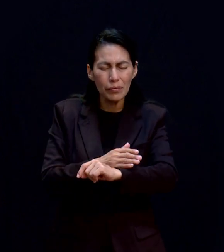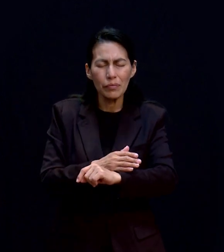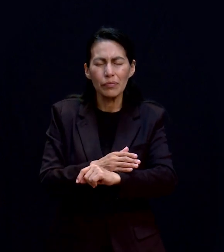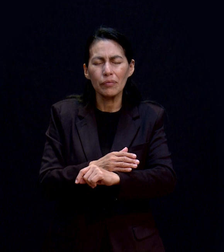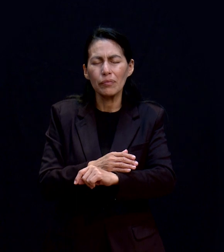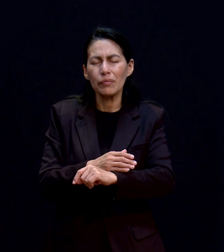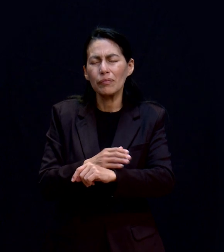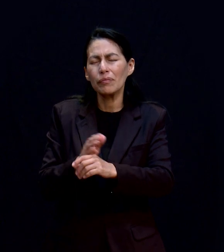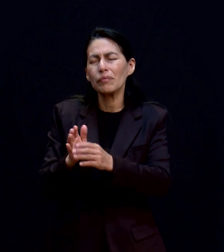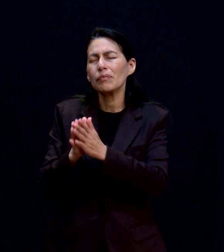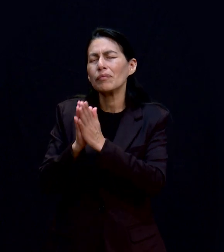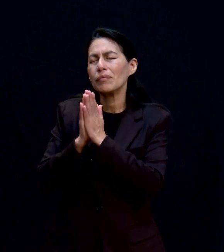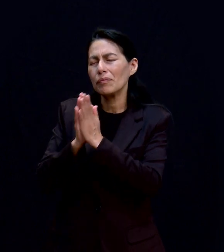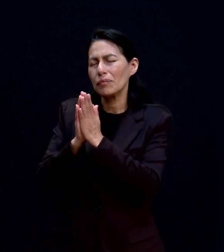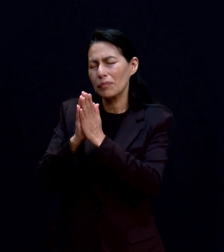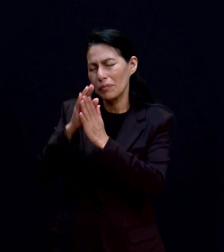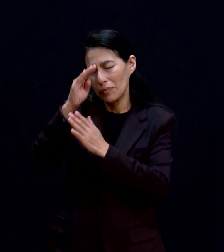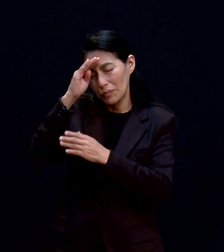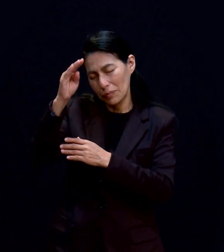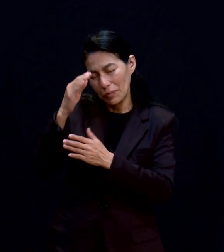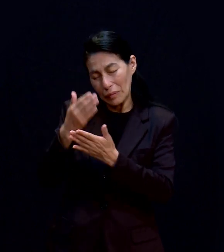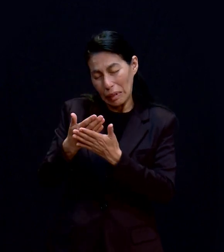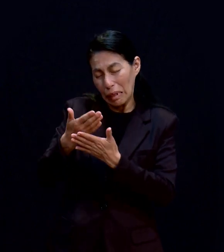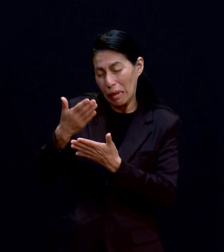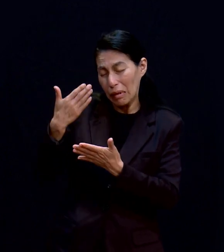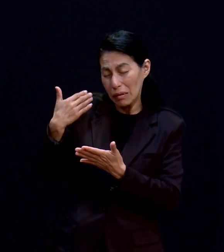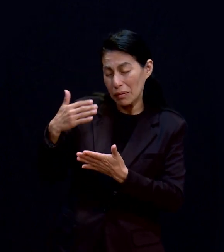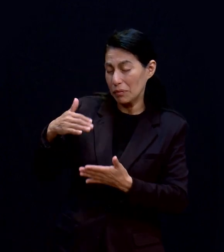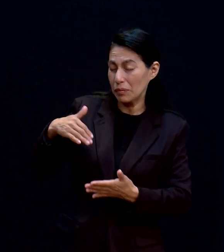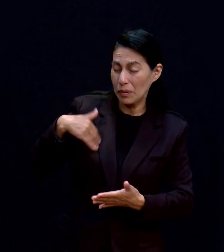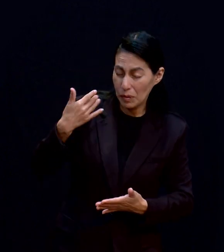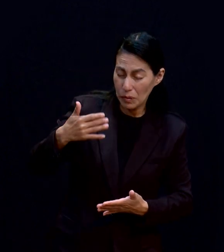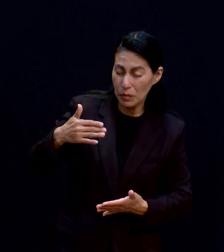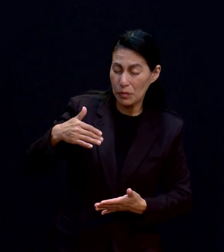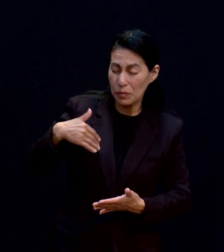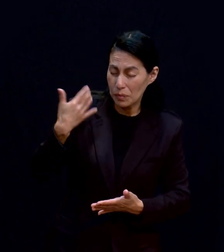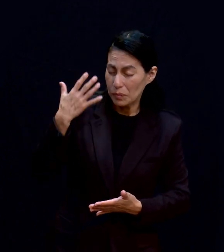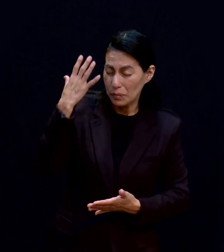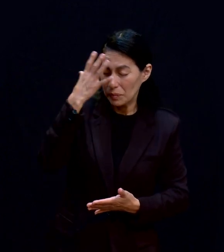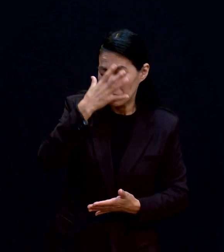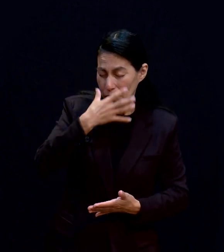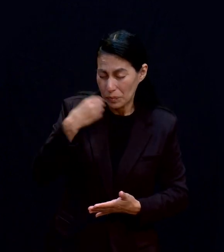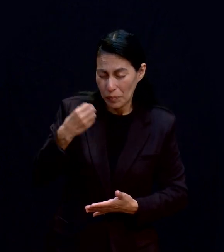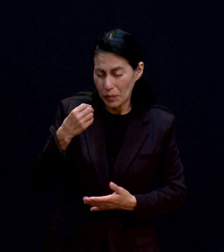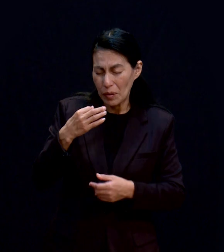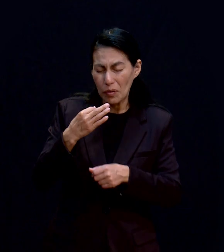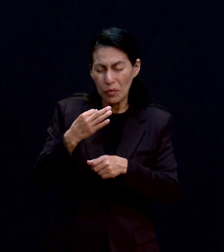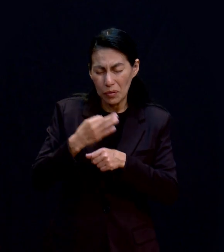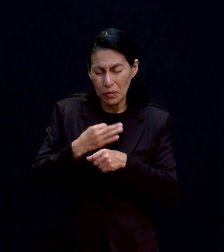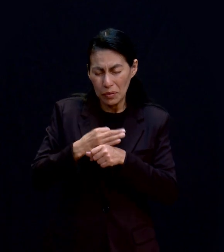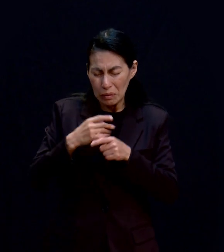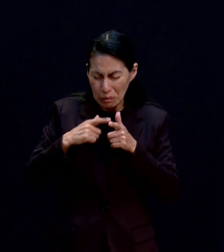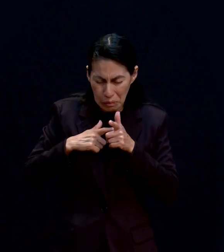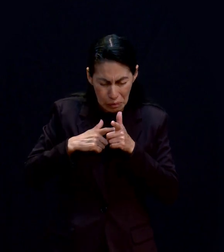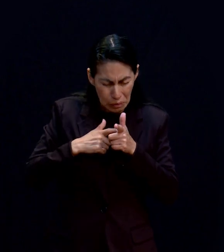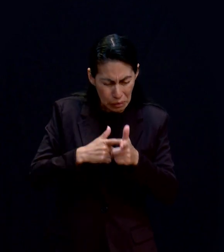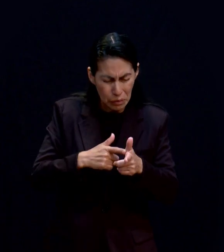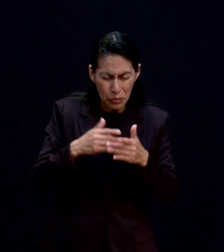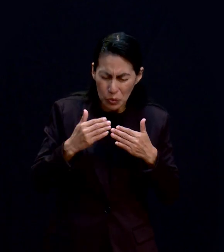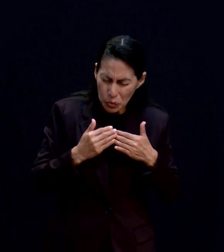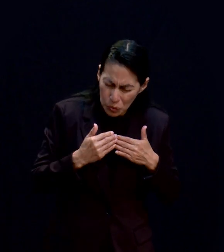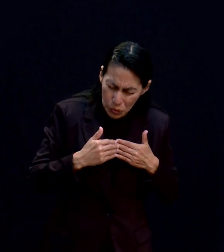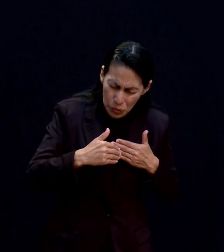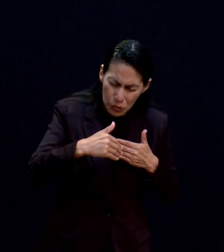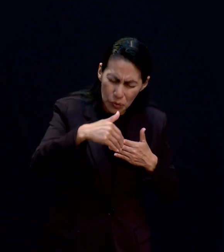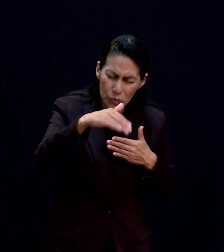padre permite que como en algún momento hemos visto grandes maravillas la sigamos viendo padre porque si tú